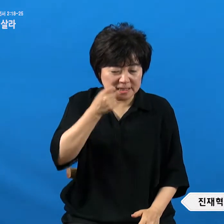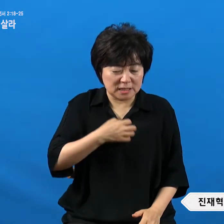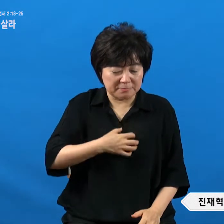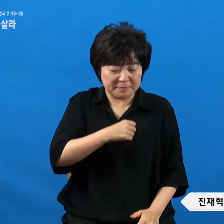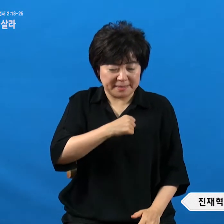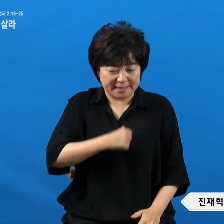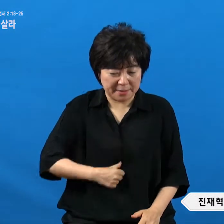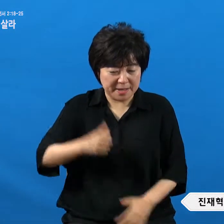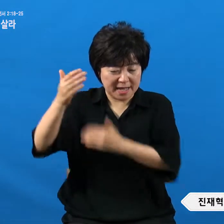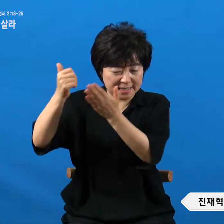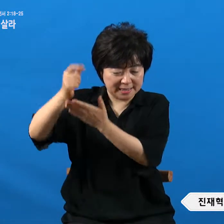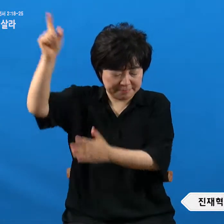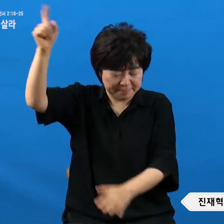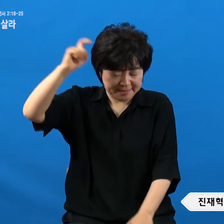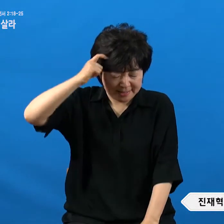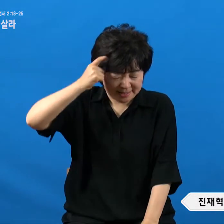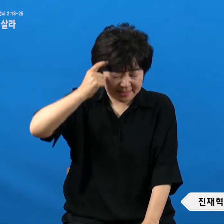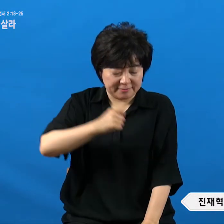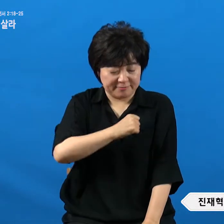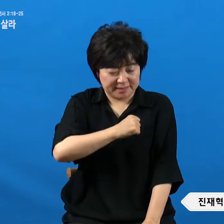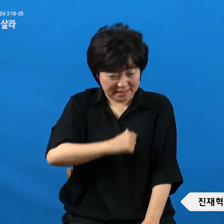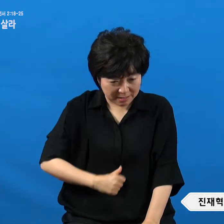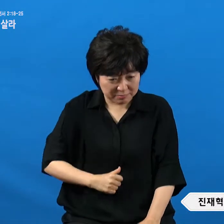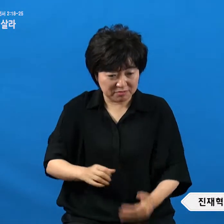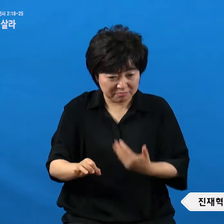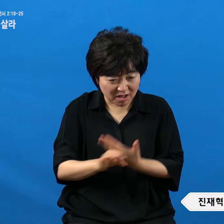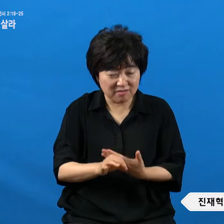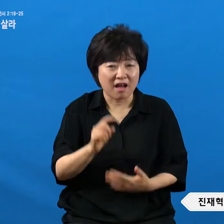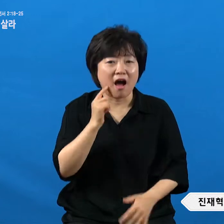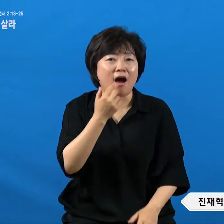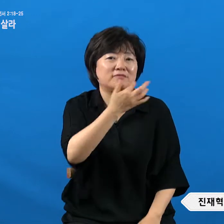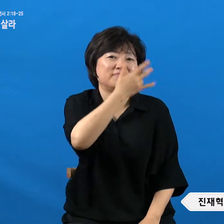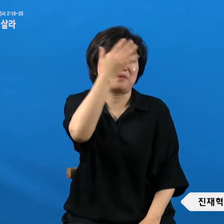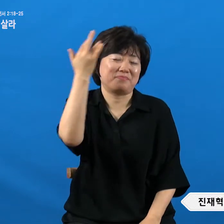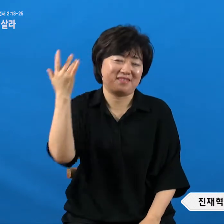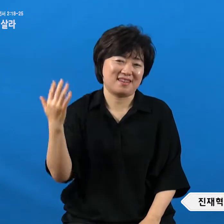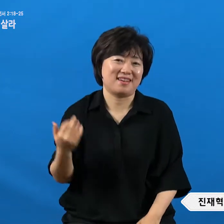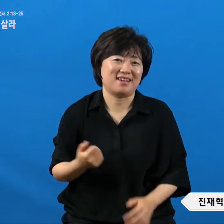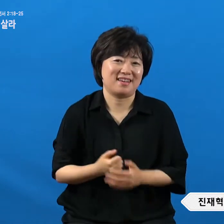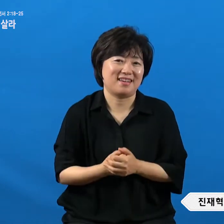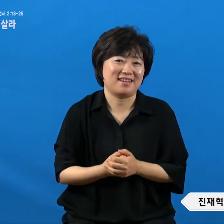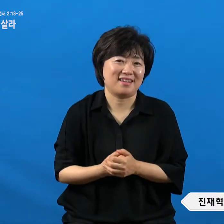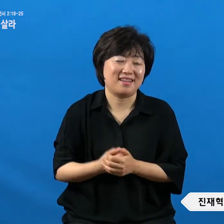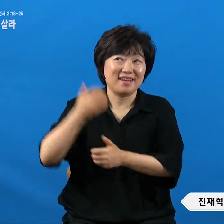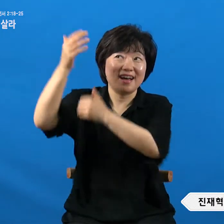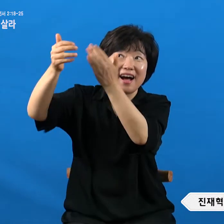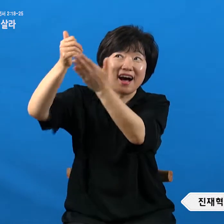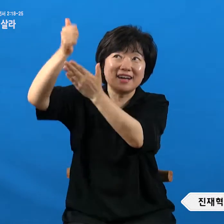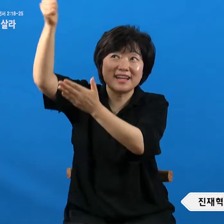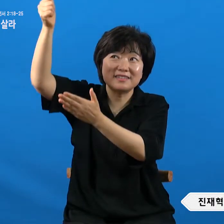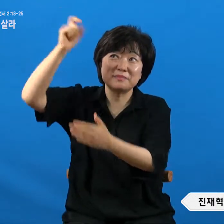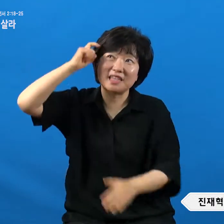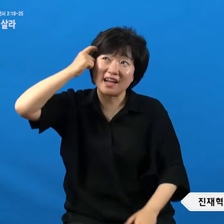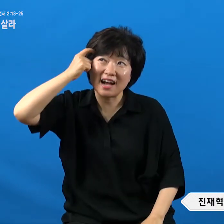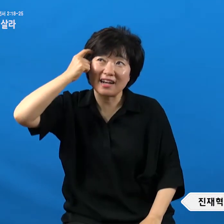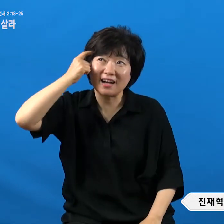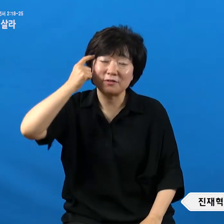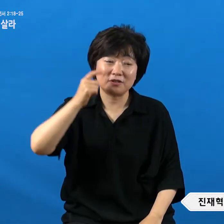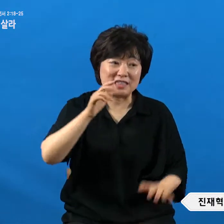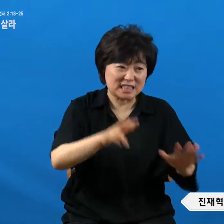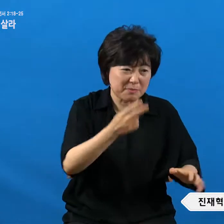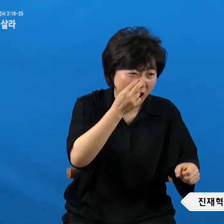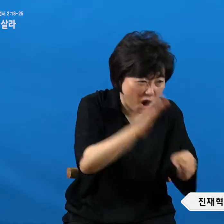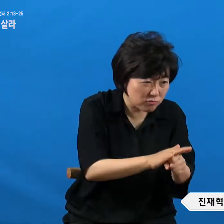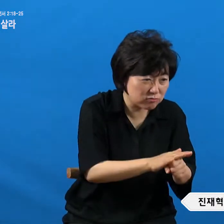참으면 이는 아름다우나. 부당하게 고난을 받아도 하나님을 생각함으로